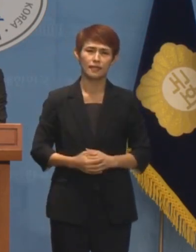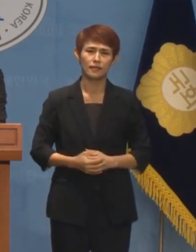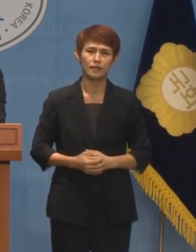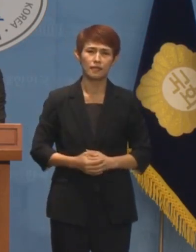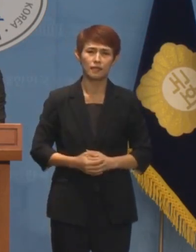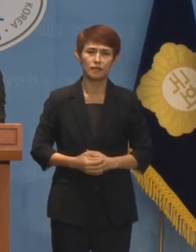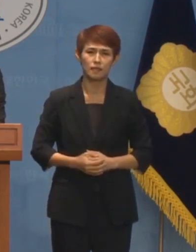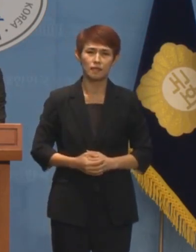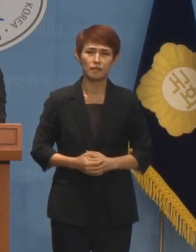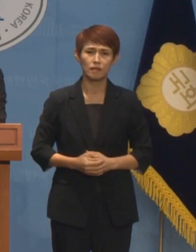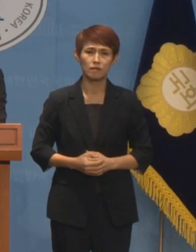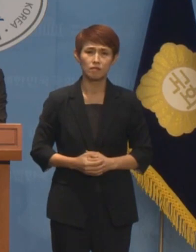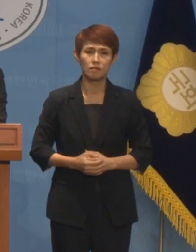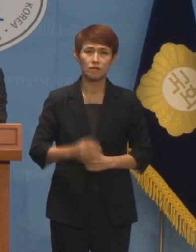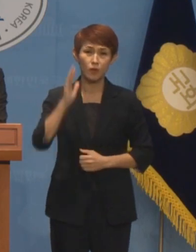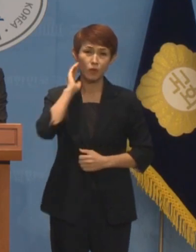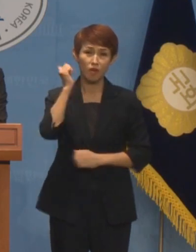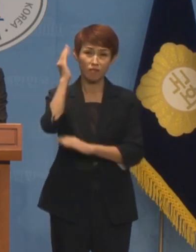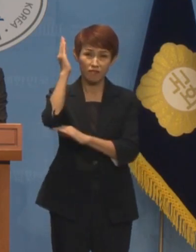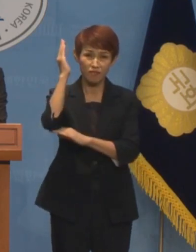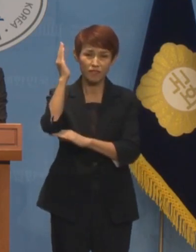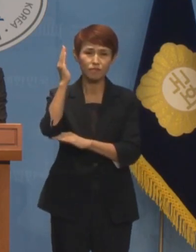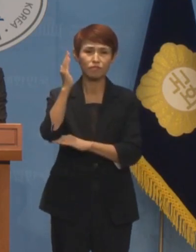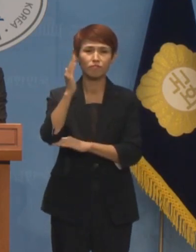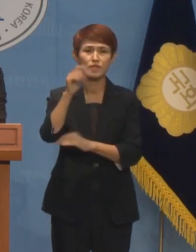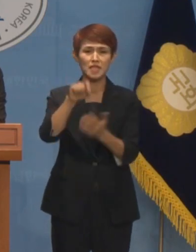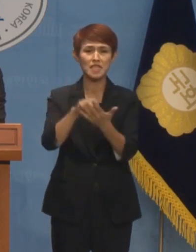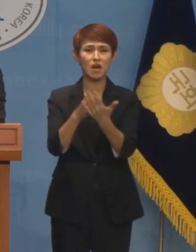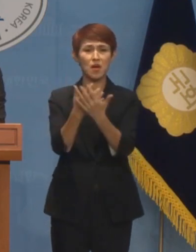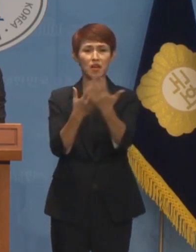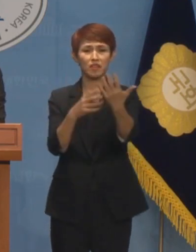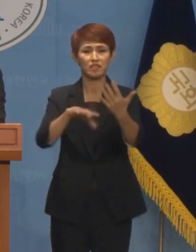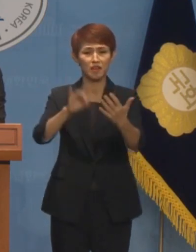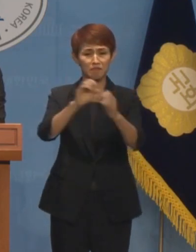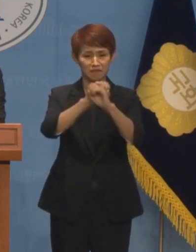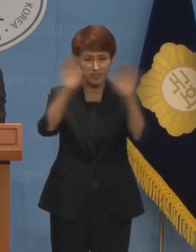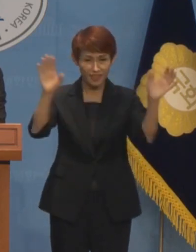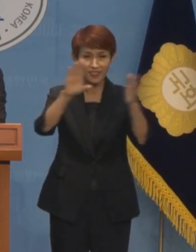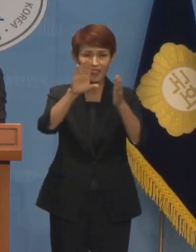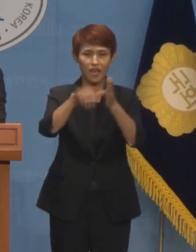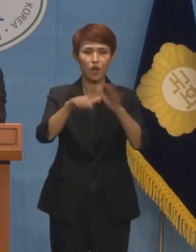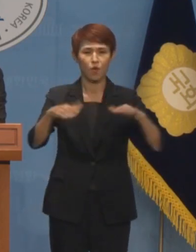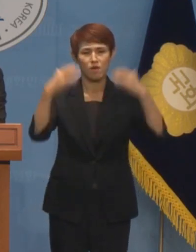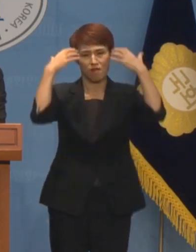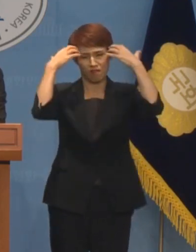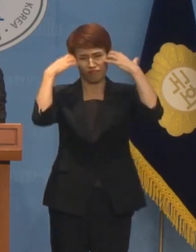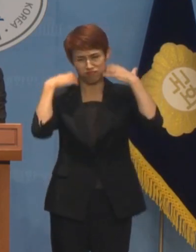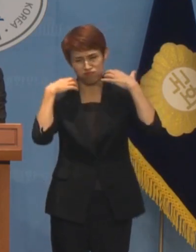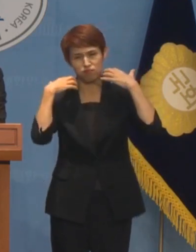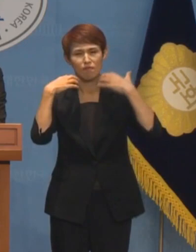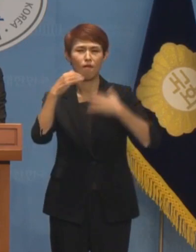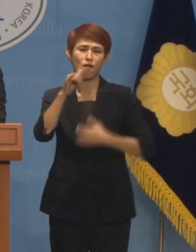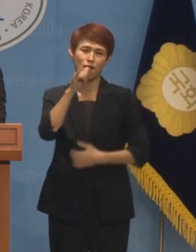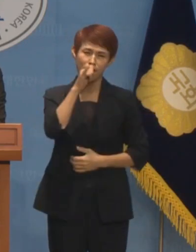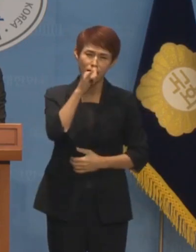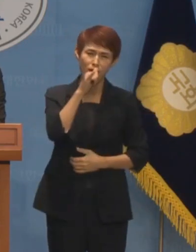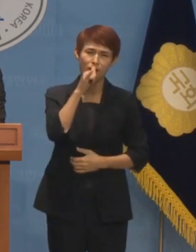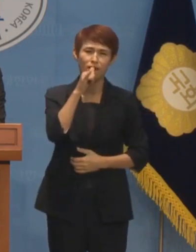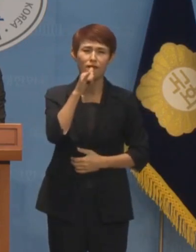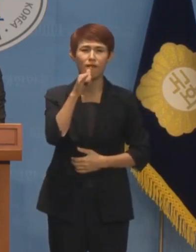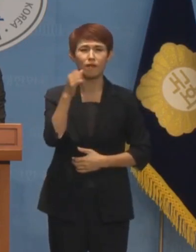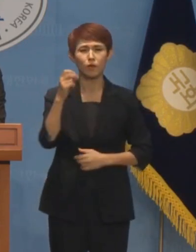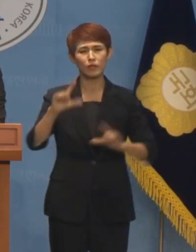합니다. 대통령은 기자회견 첫머리부터 올 여름의 무더위와